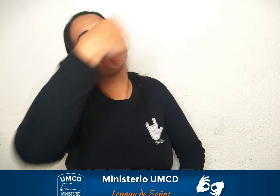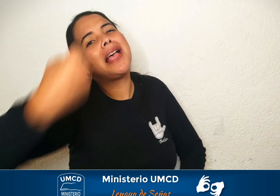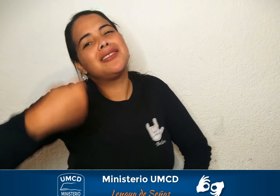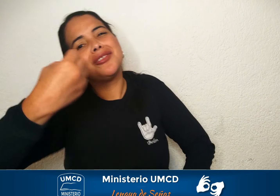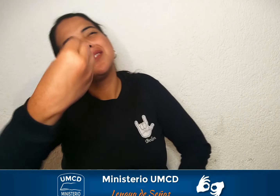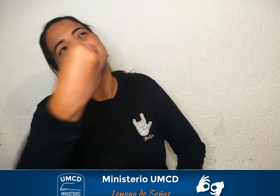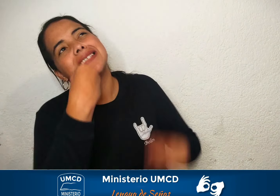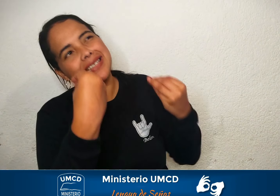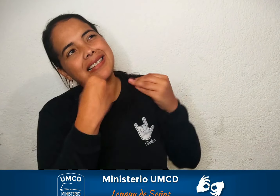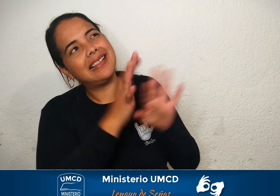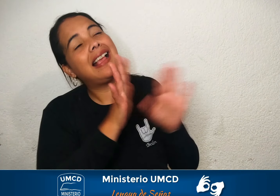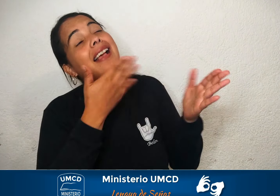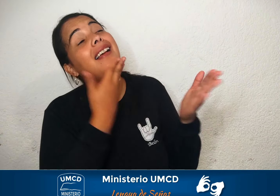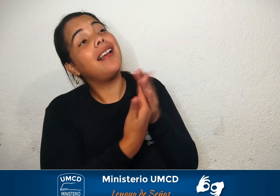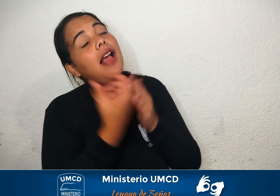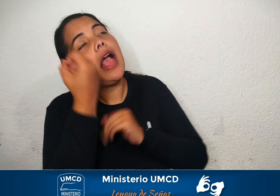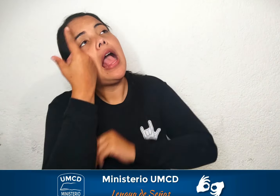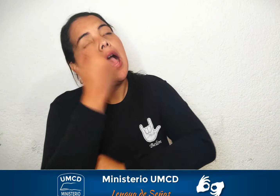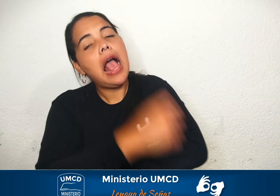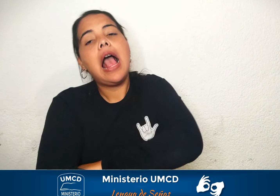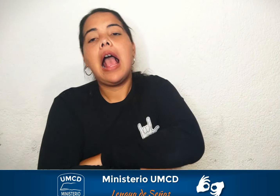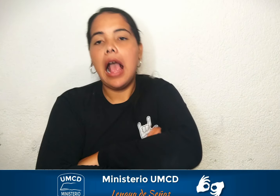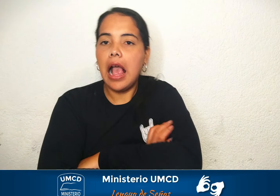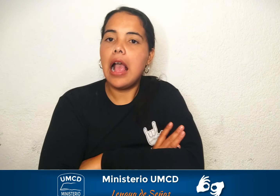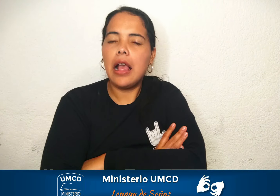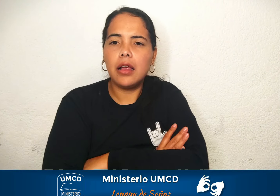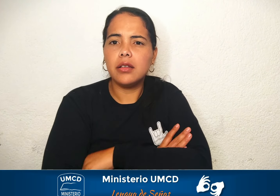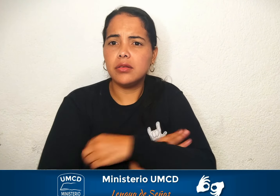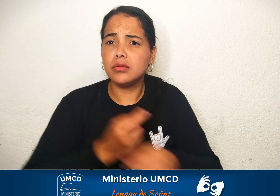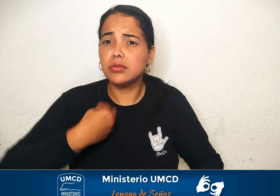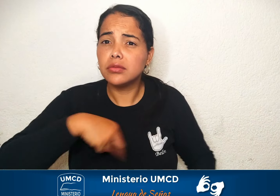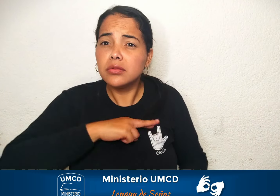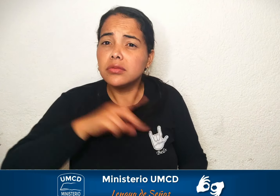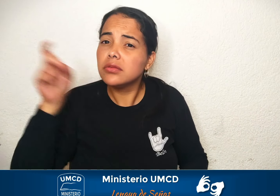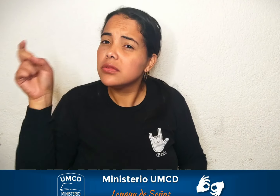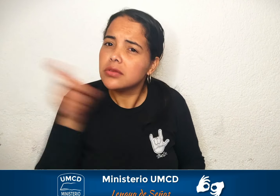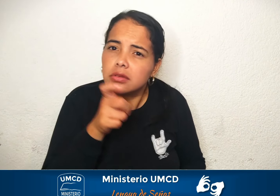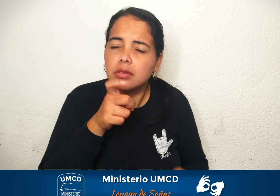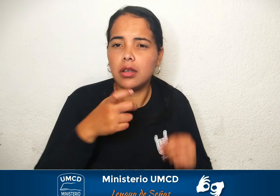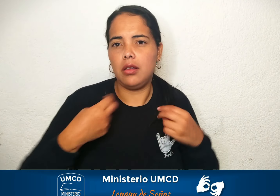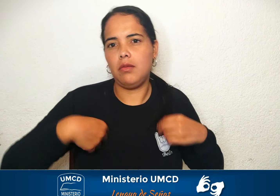algún líder especial? Nosotros también podemos tener ese problema.